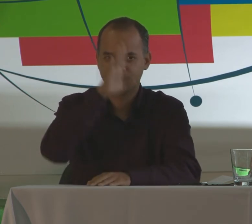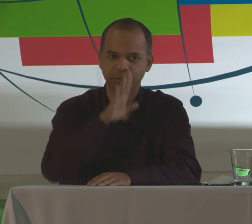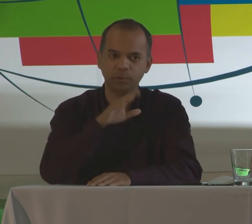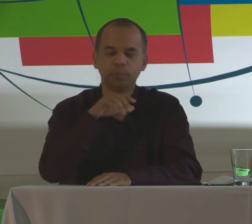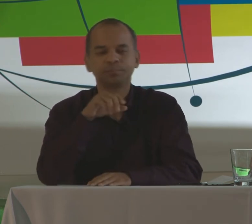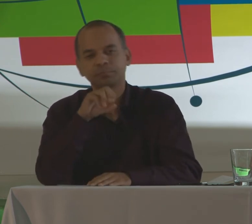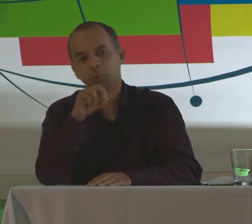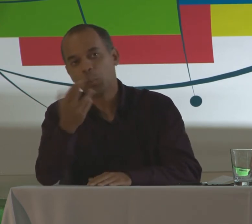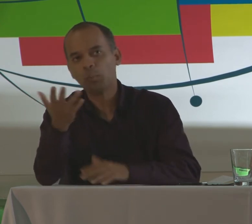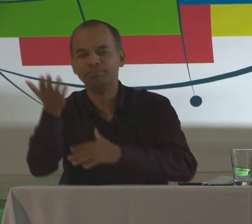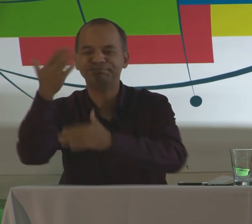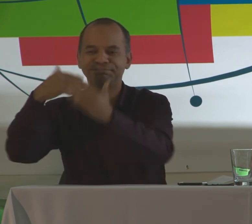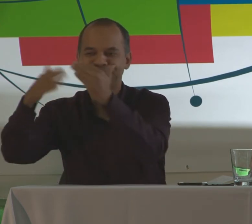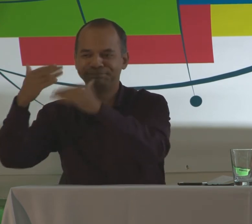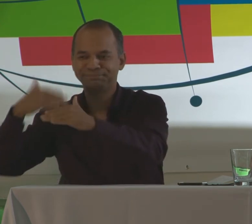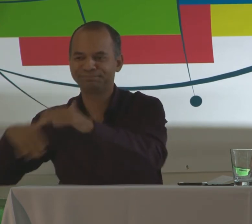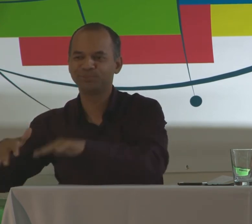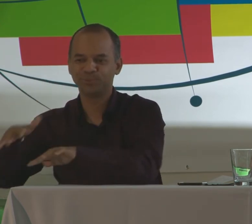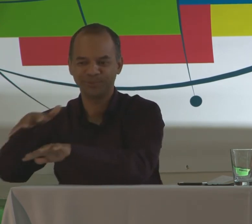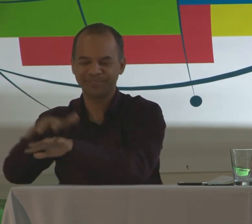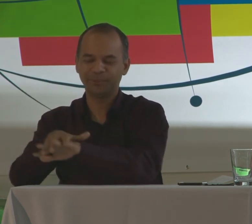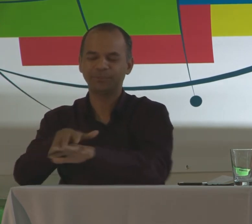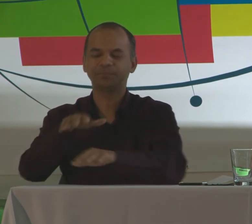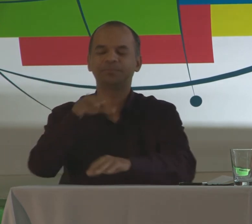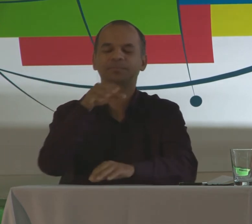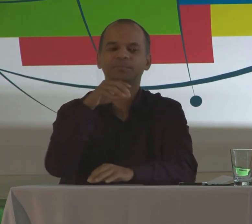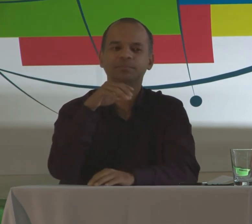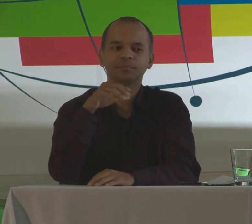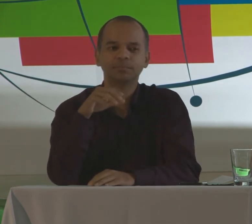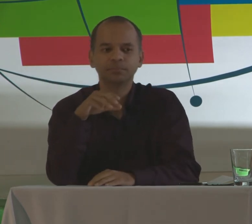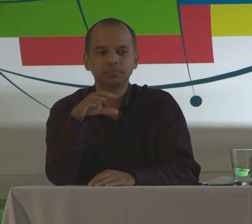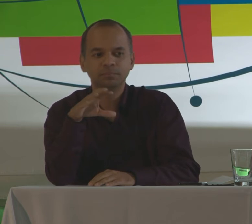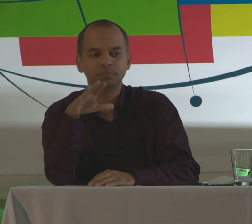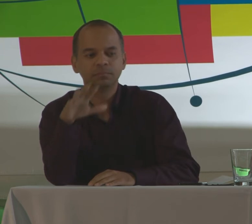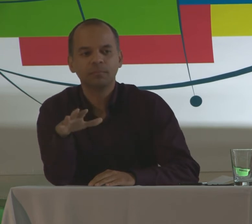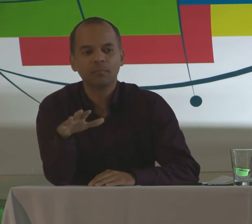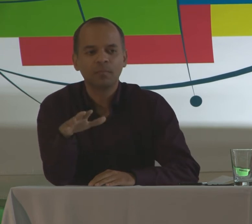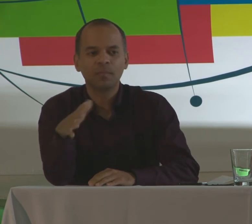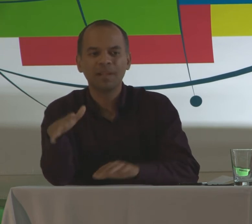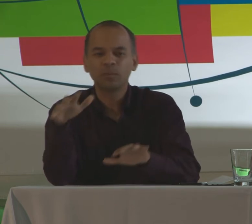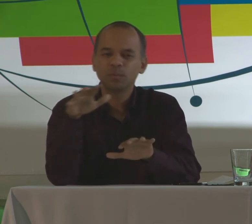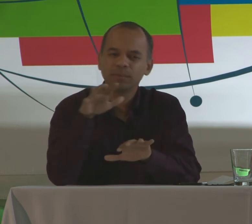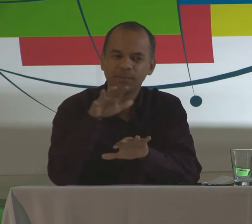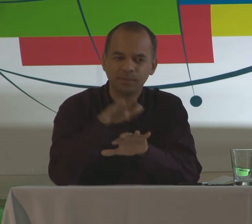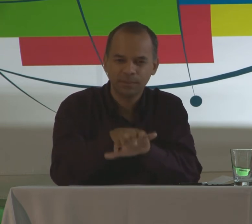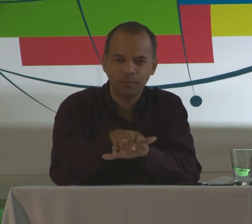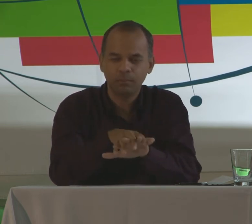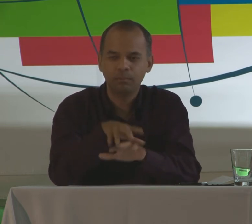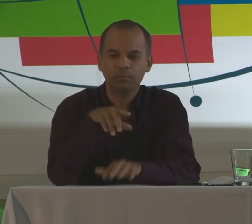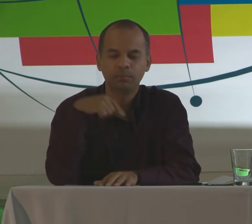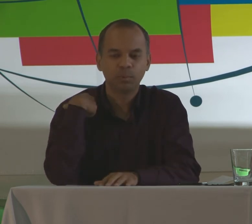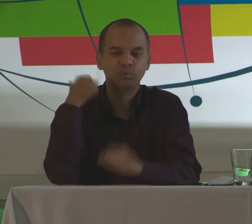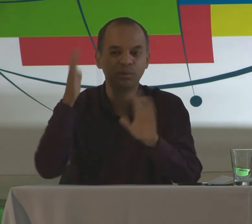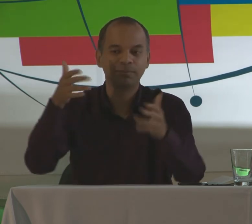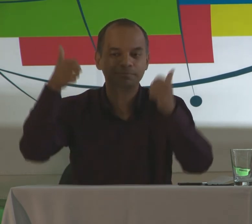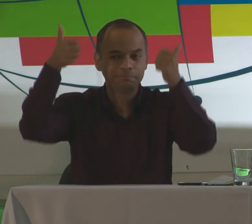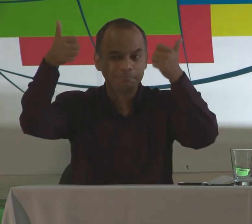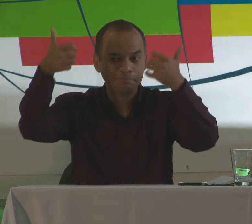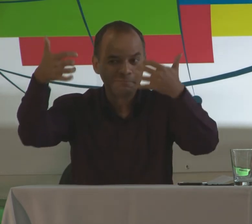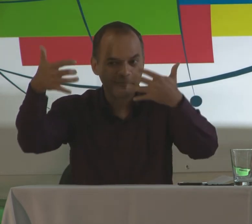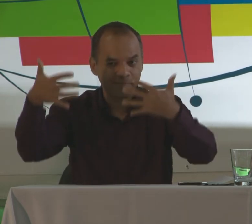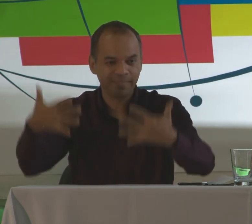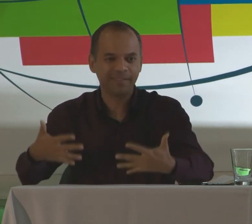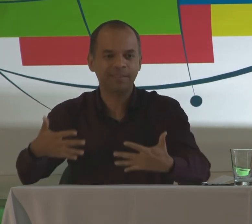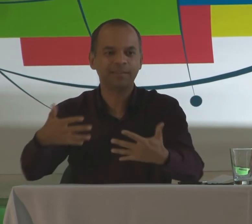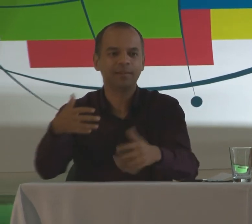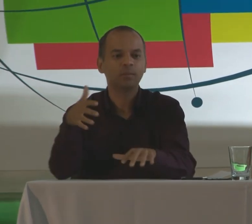por exemplo, em relação ao avanço da inclusão aqui no Brasil, se eu faço uma comparação entre como era, por exemplo, antigamente e